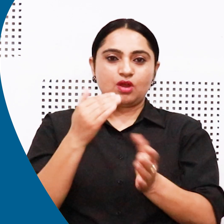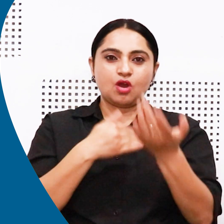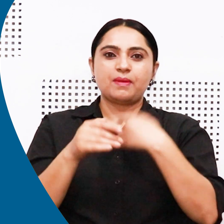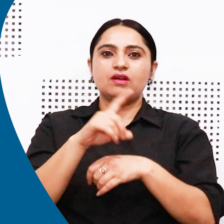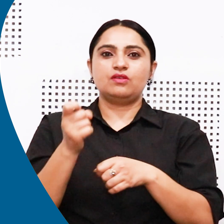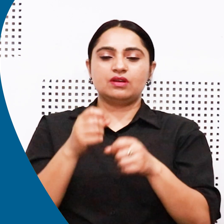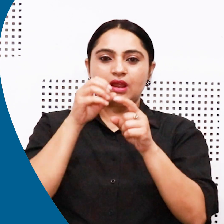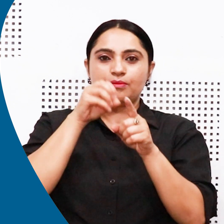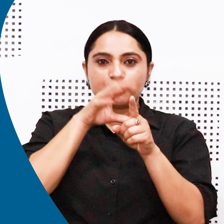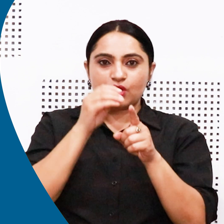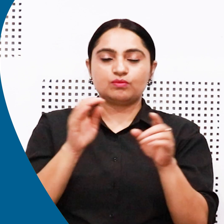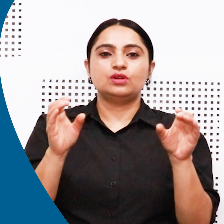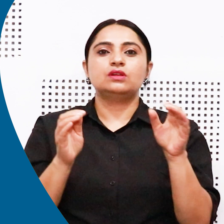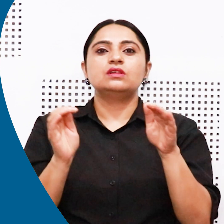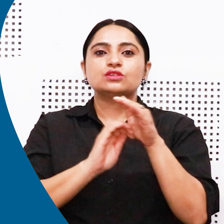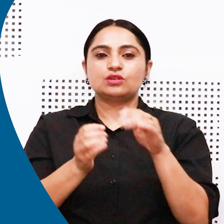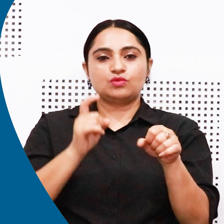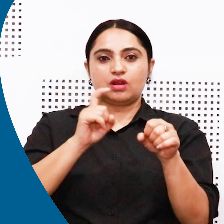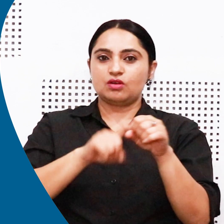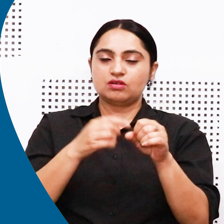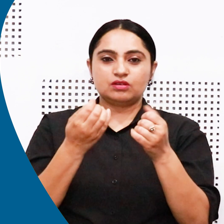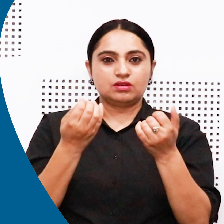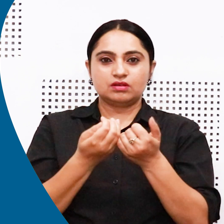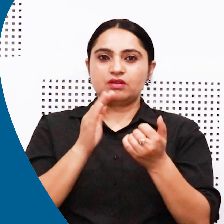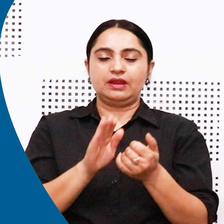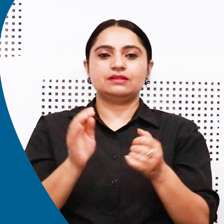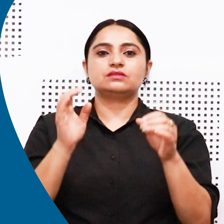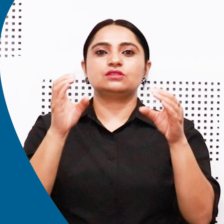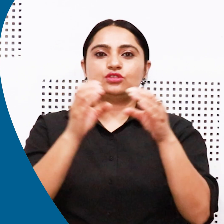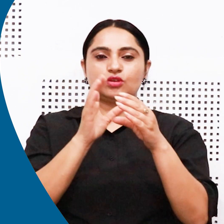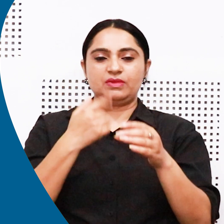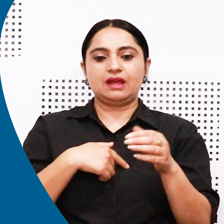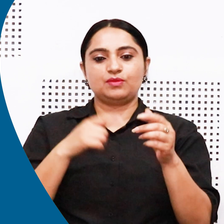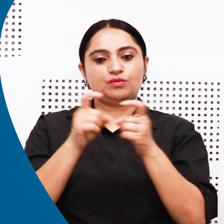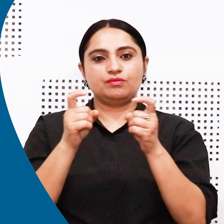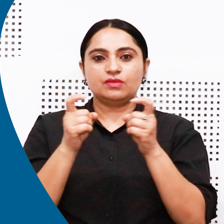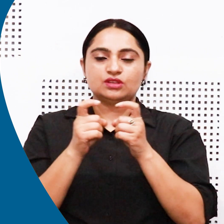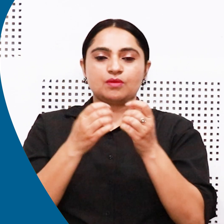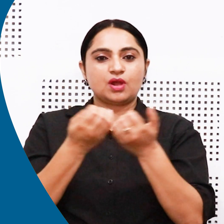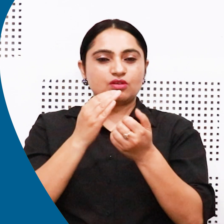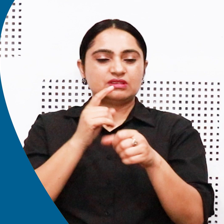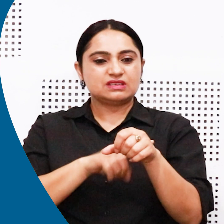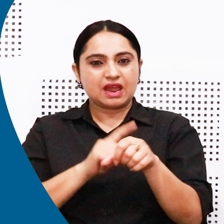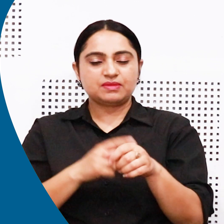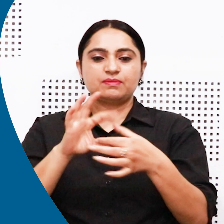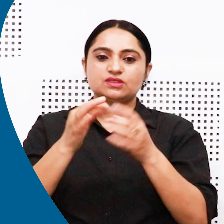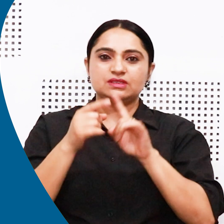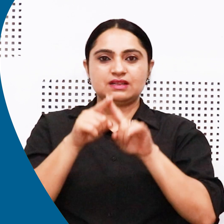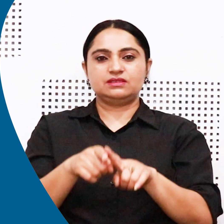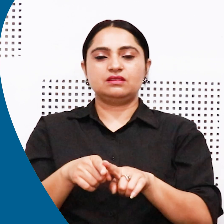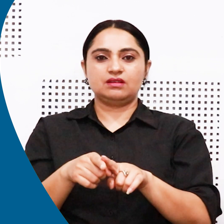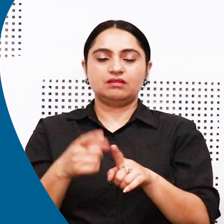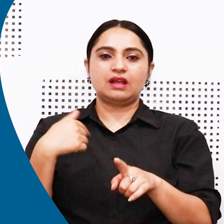पहिलो समूह जुन गठन भएको छ, अब समूहले पनि हाम्रो चाहिँ मिटिङ बसिरहेको छ राम्रो बेला बेलामा, अनि सञ्जालसँगै उनीहरूलाई पनि